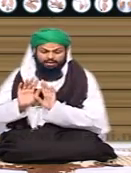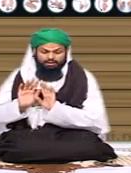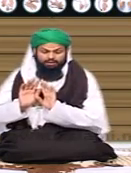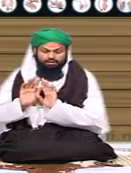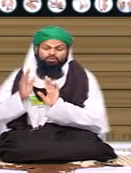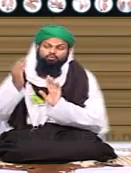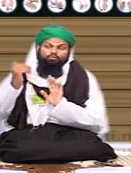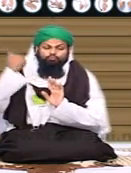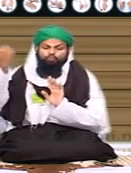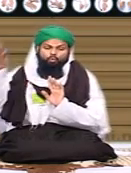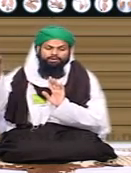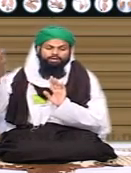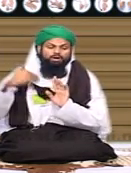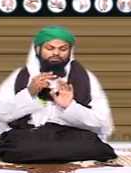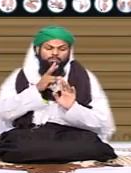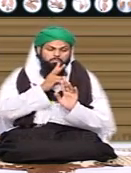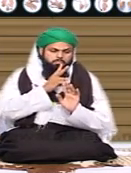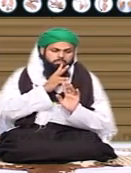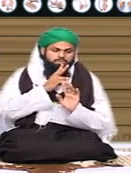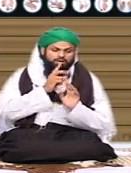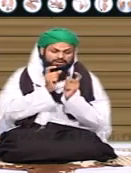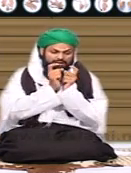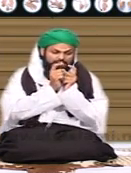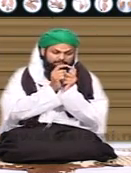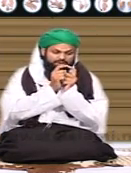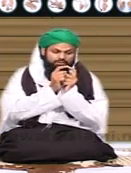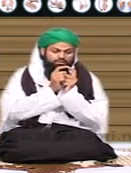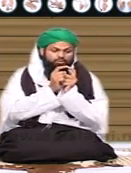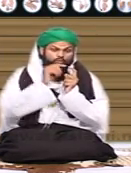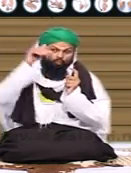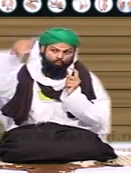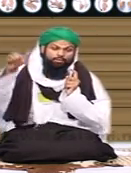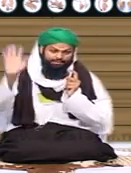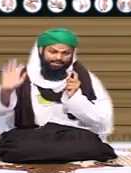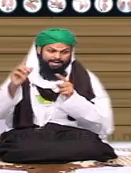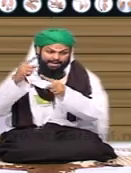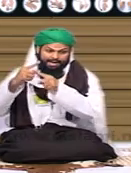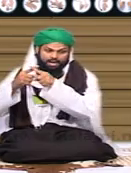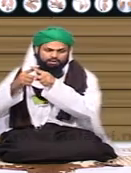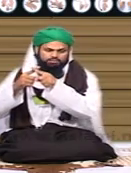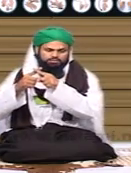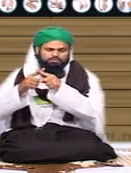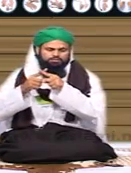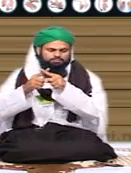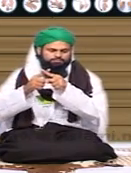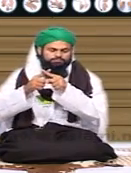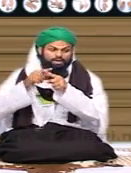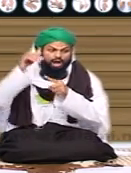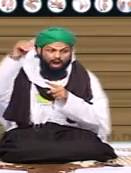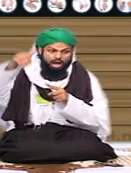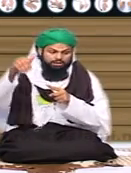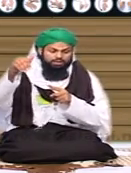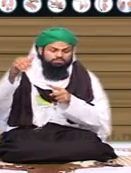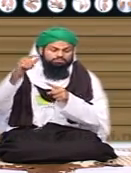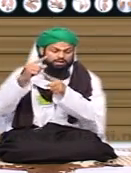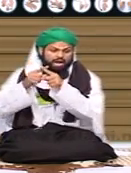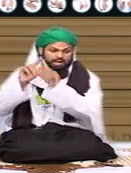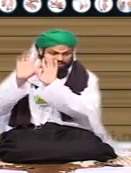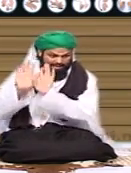میں ہو تو، یعنی جس کے پیٹھ کے پیچھے برائی کی جائے وہ غیبت ہے. تو عرض کیا یا رسول اللہ صلی اللہ علیہ وسلم اگر وہ